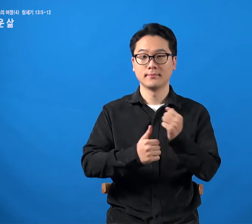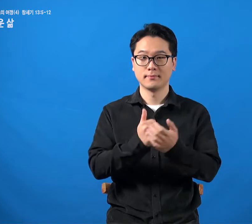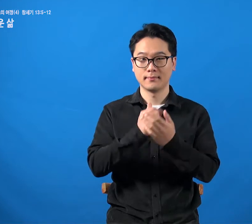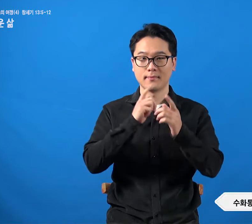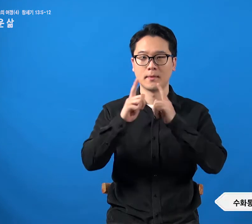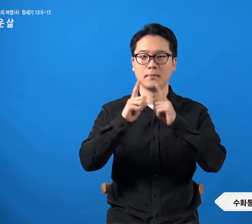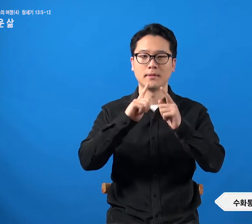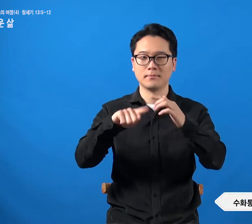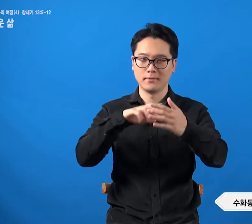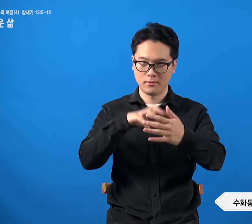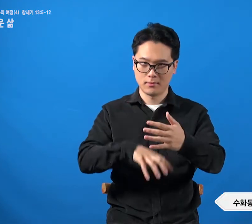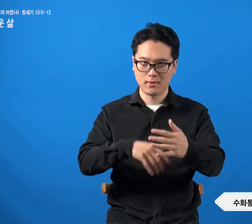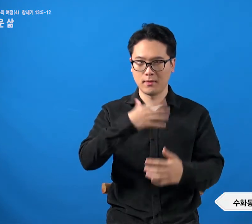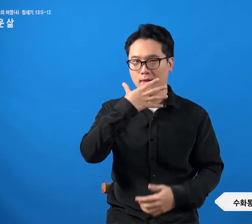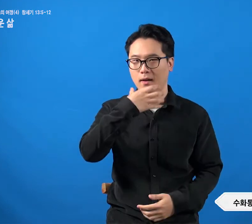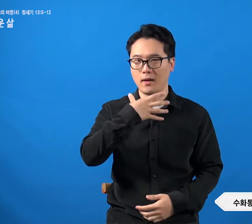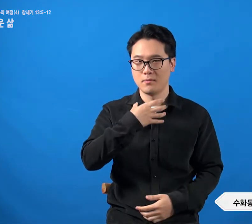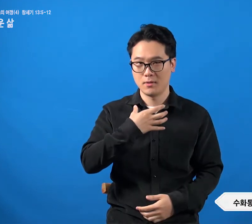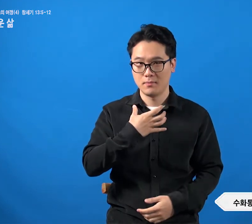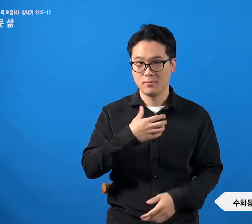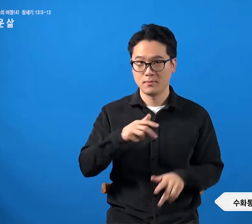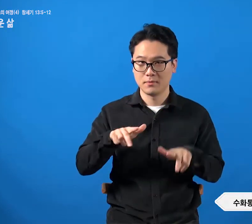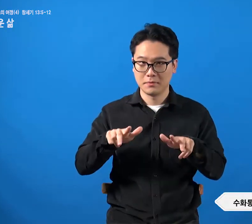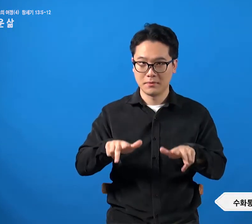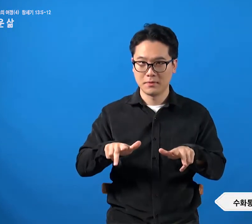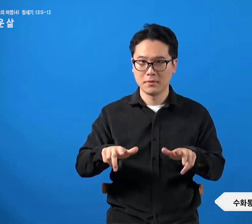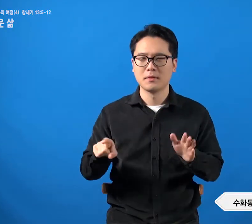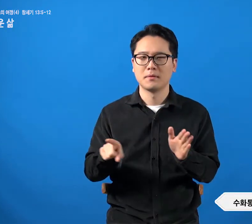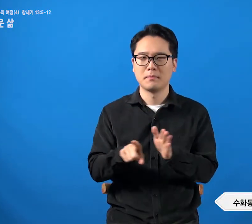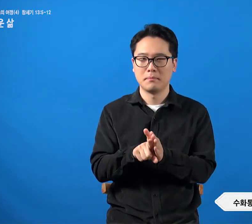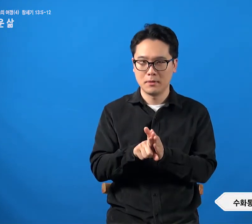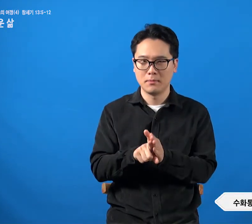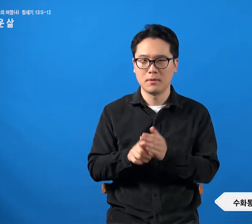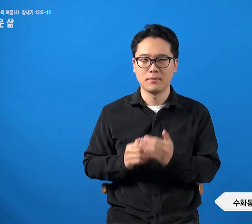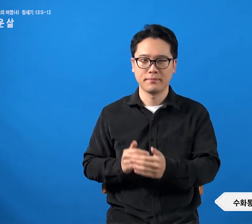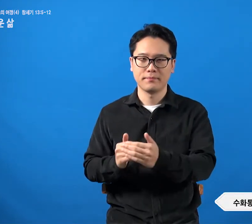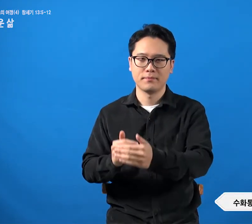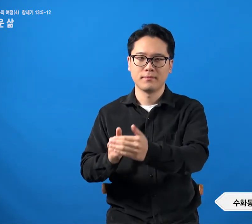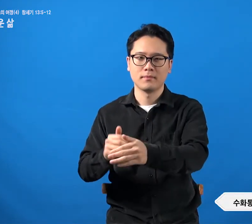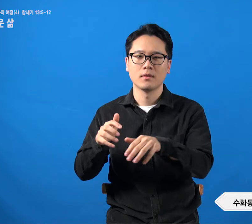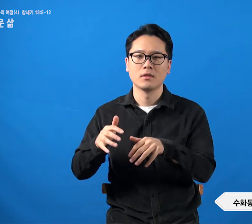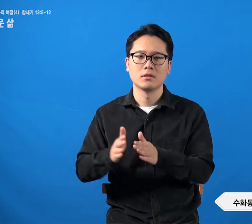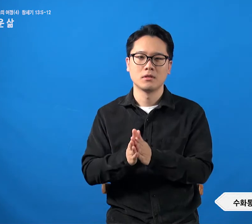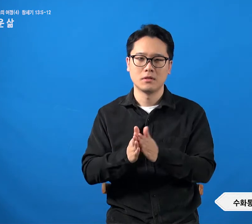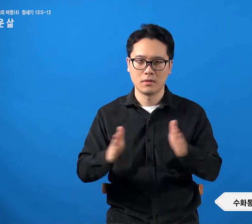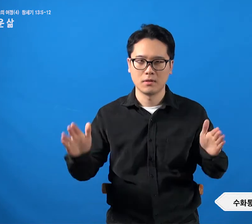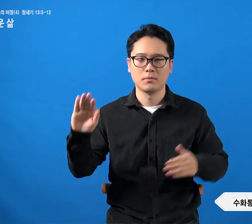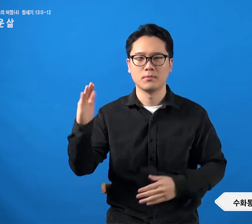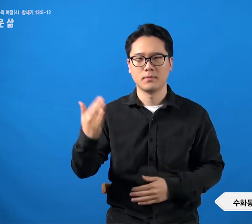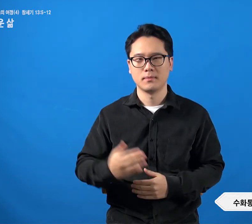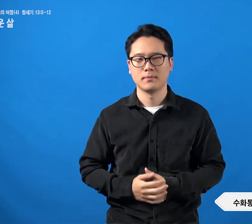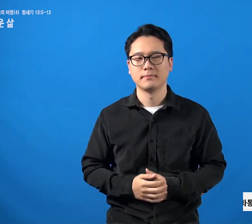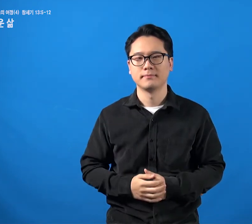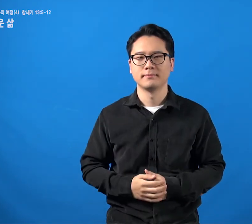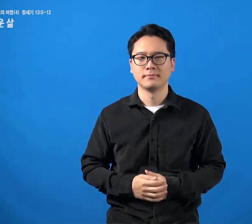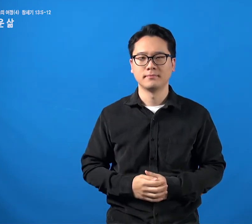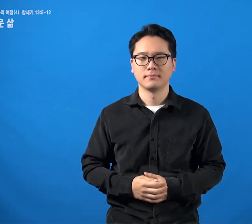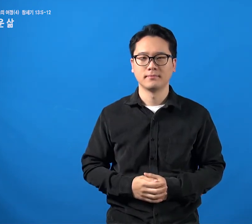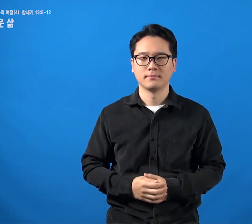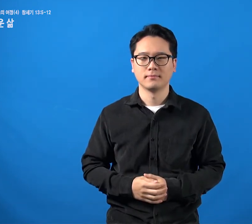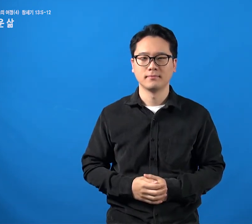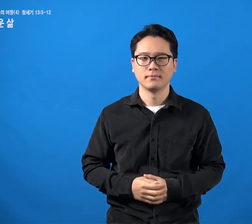하나님의 말씀 가운데 아브라함이 드디어 믿음의 여정을 떠나게 됩니다.